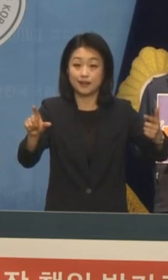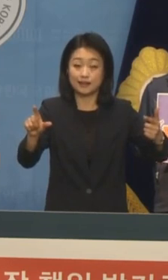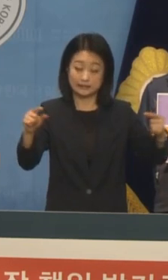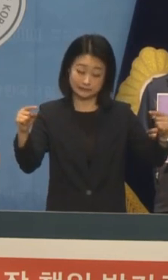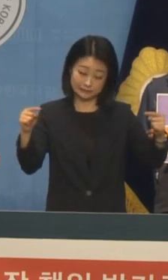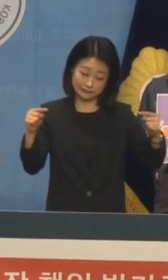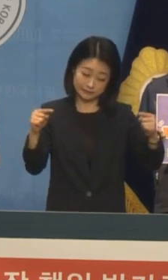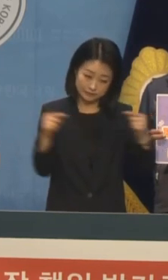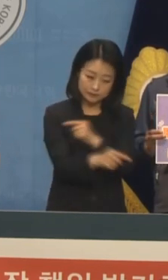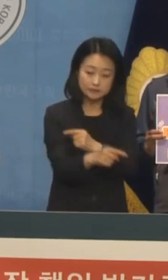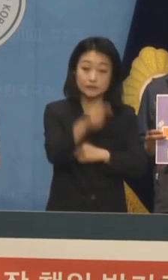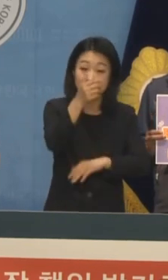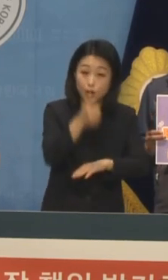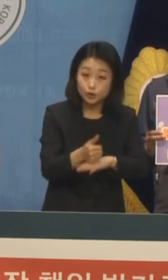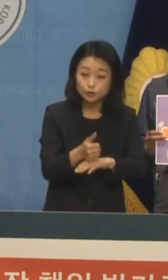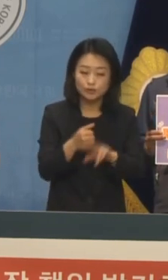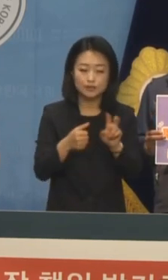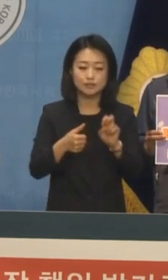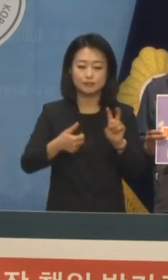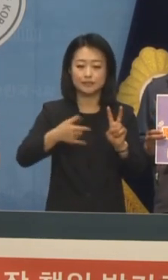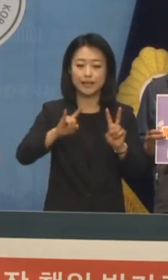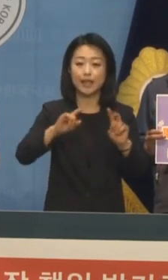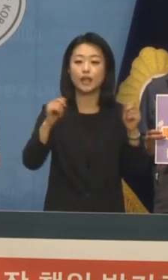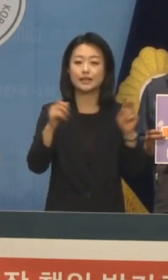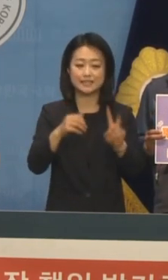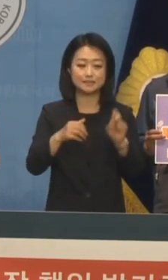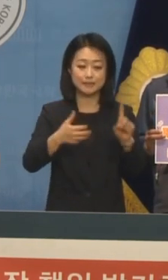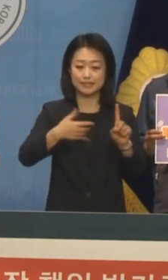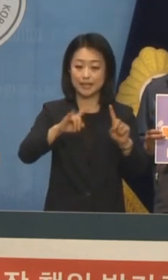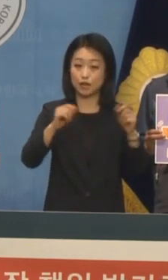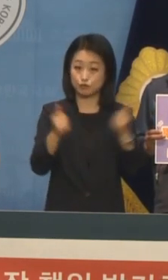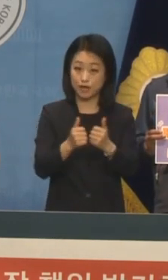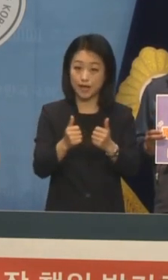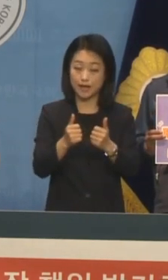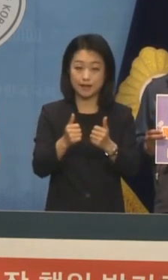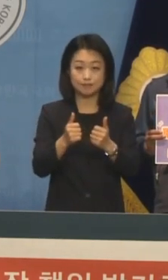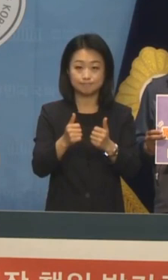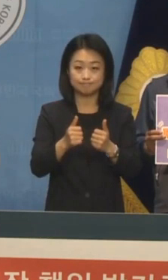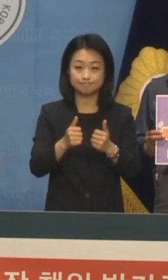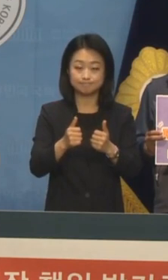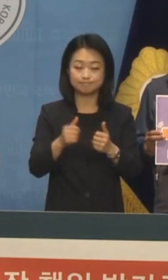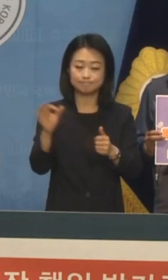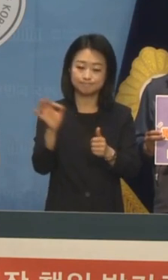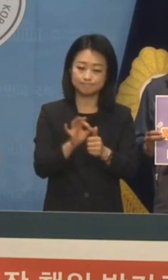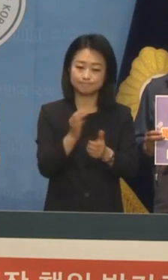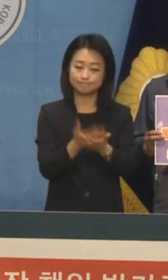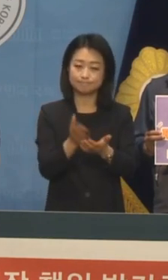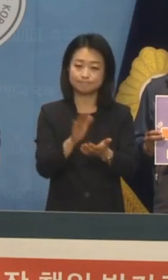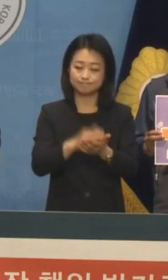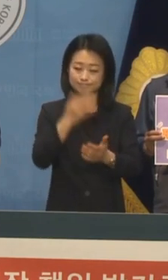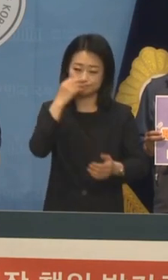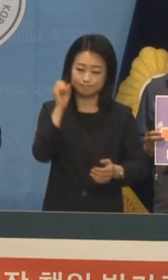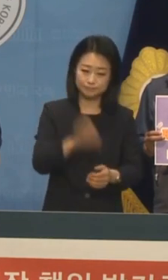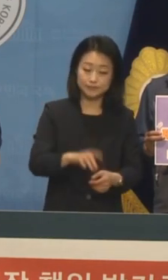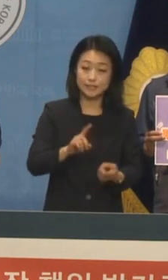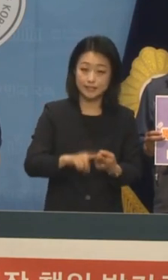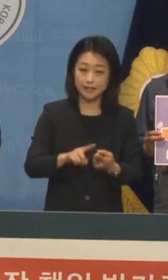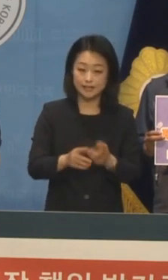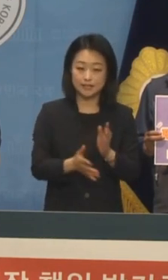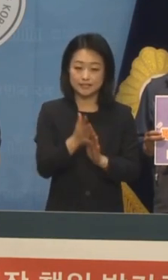좁히지 못하고 결국 21대 국회에서 연금 개혁에 발로 걷어차려고 하는 것에 대해서